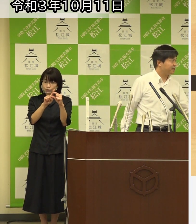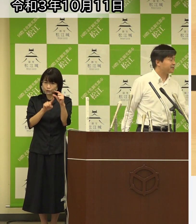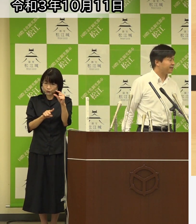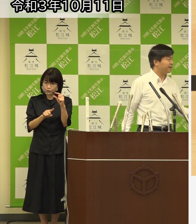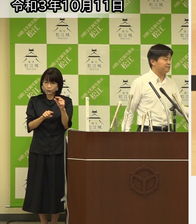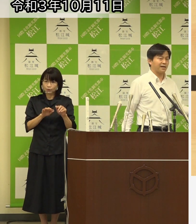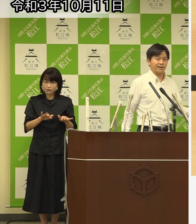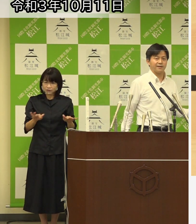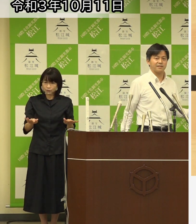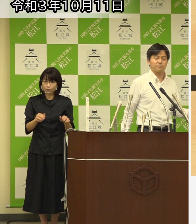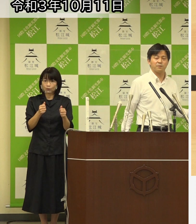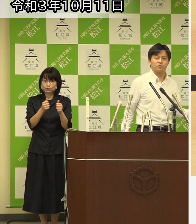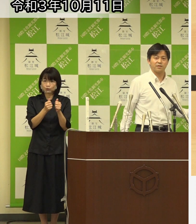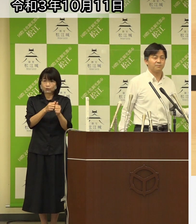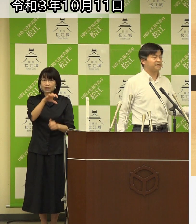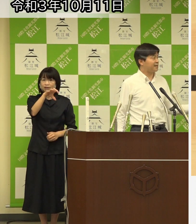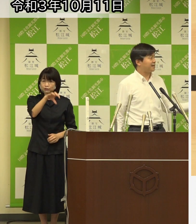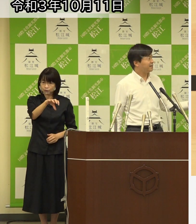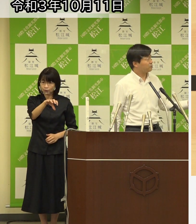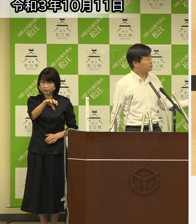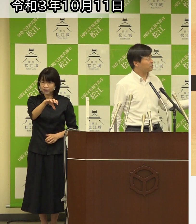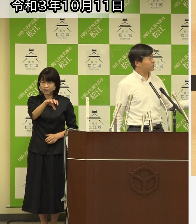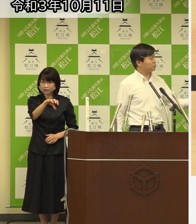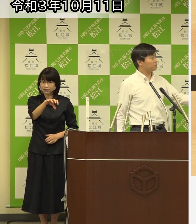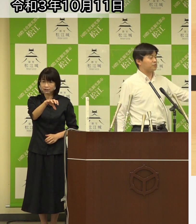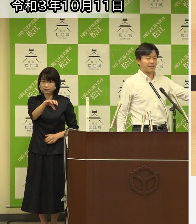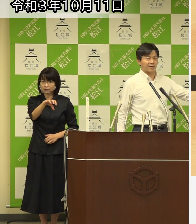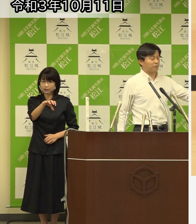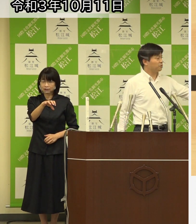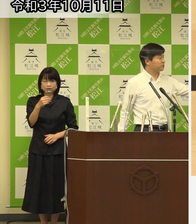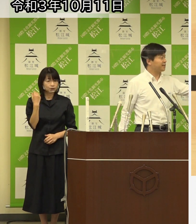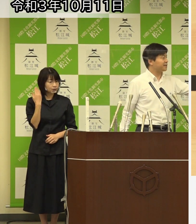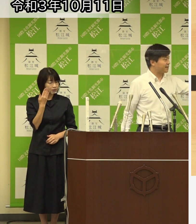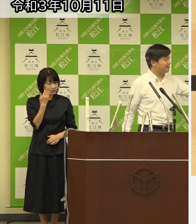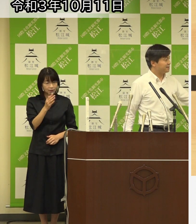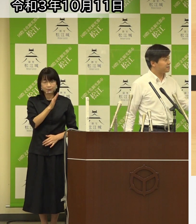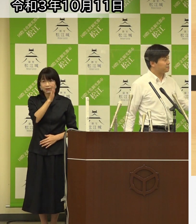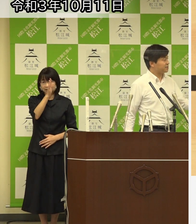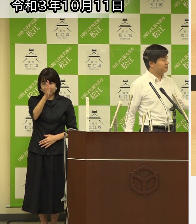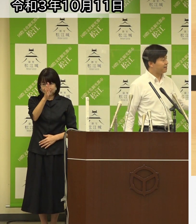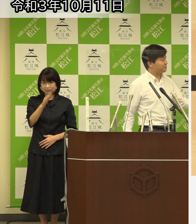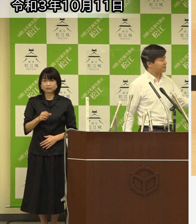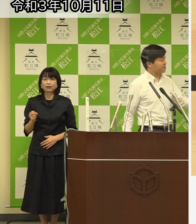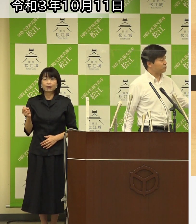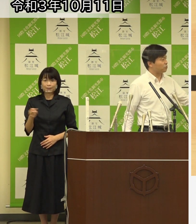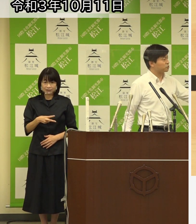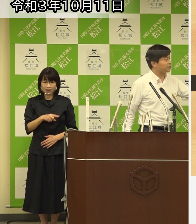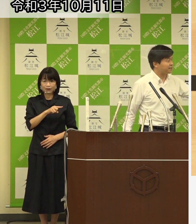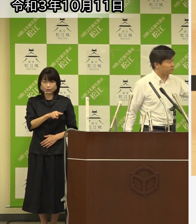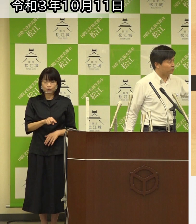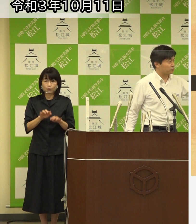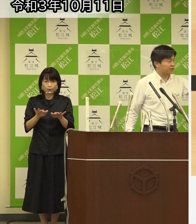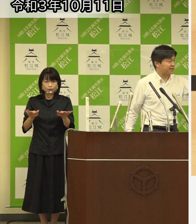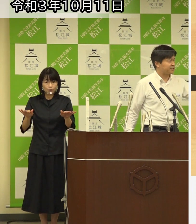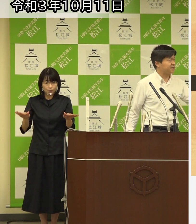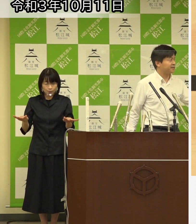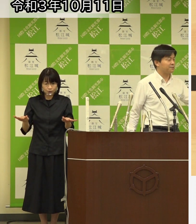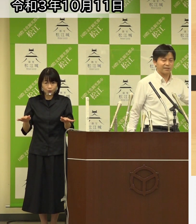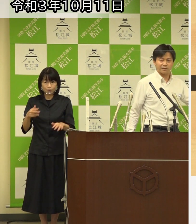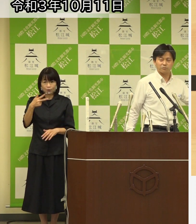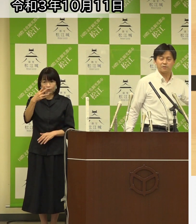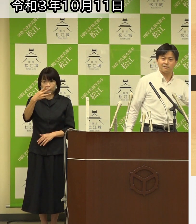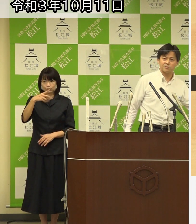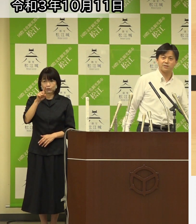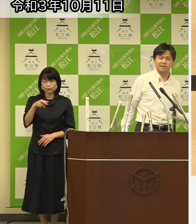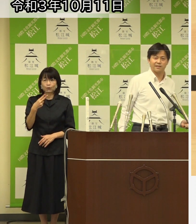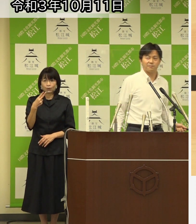まして、また今説明申し上げました子どものショートステイを利用したい方につきましては松江市の子育て部子育て支援